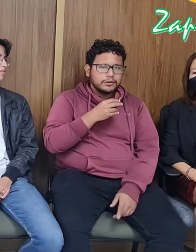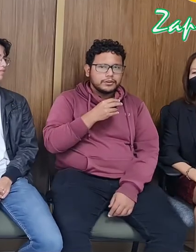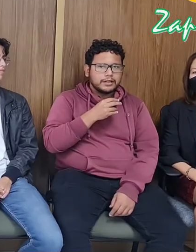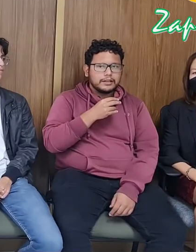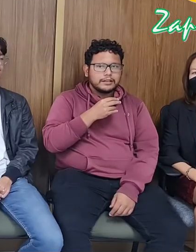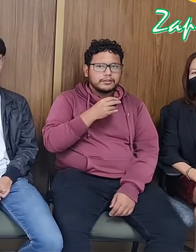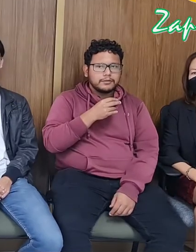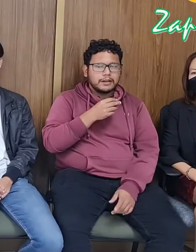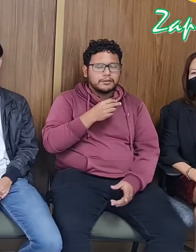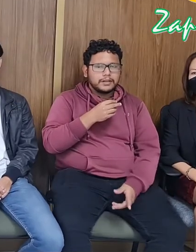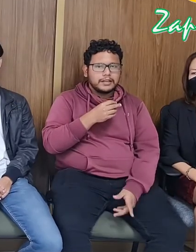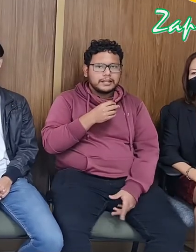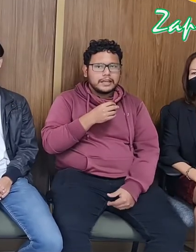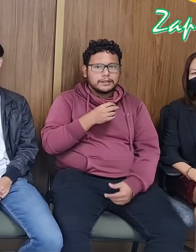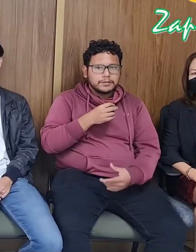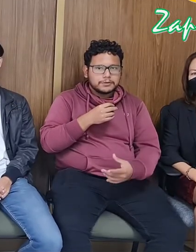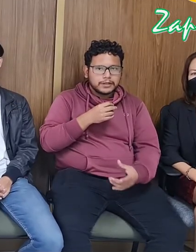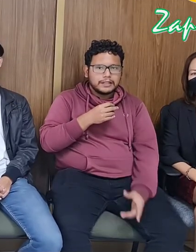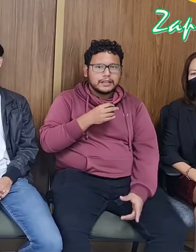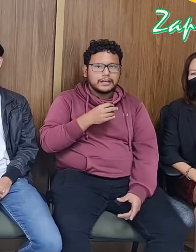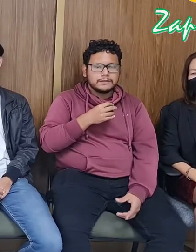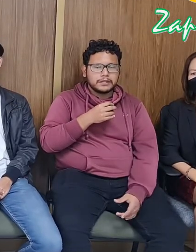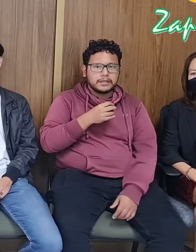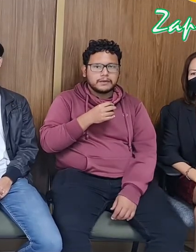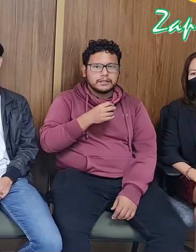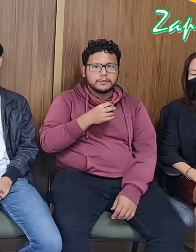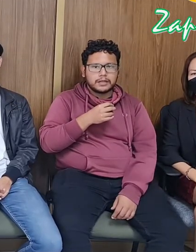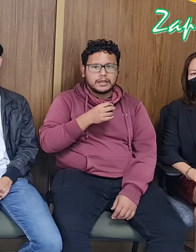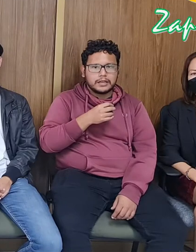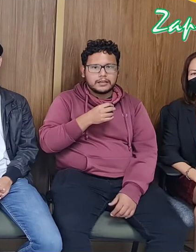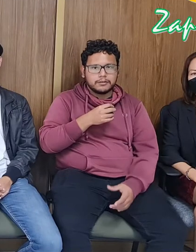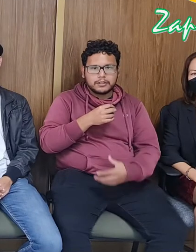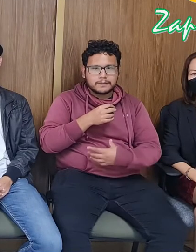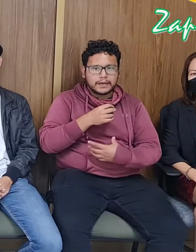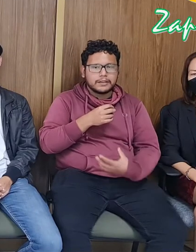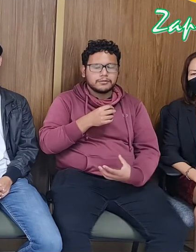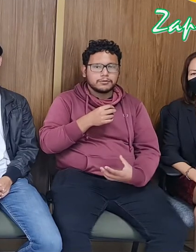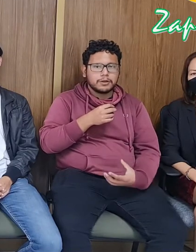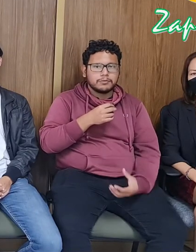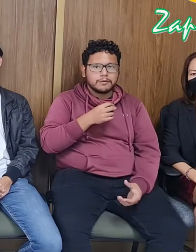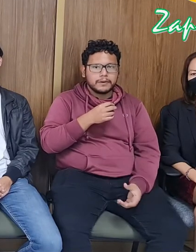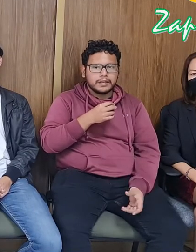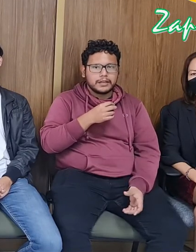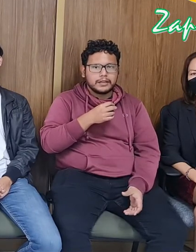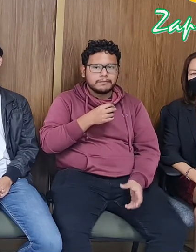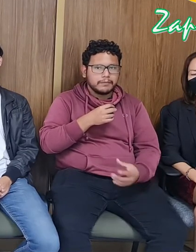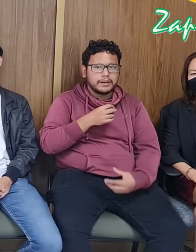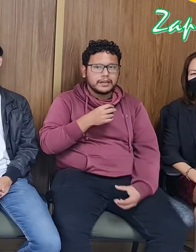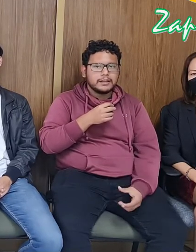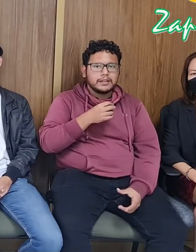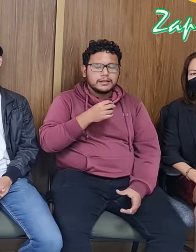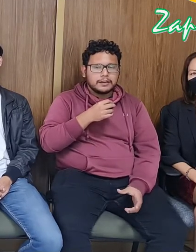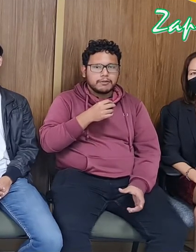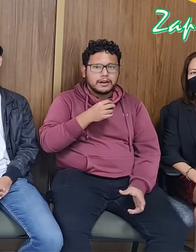Bueno, el nombre de la idea, de donde surge la idea es prácticamente porque yo desde pequeño tuve una compañera en